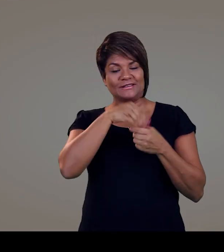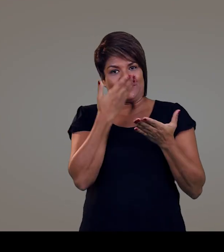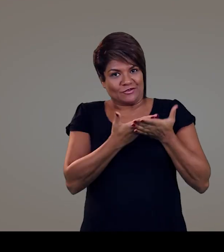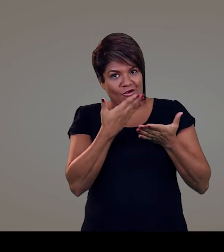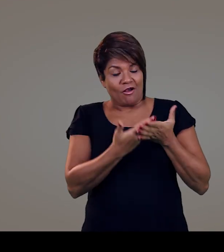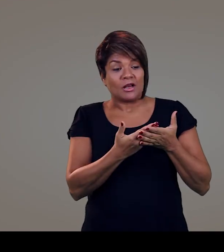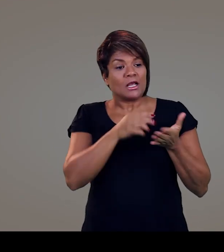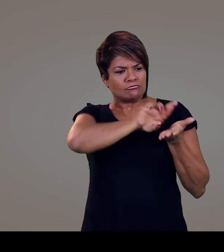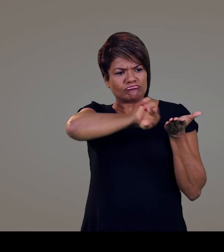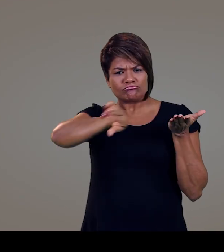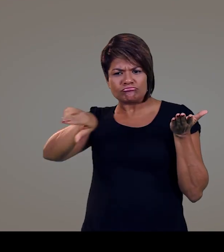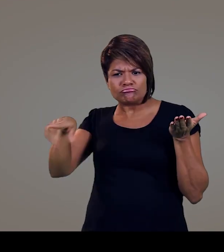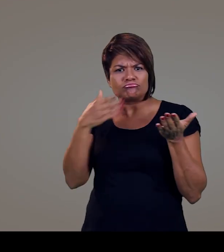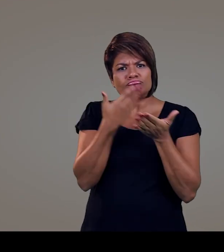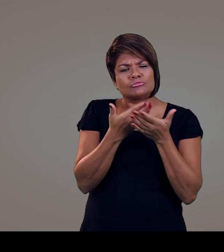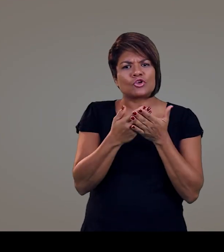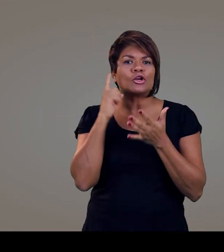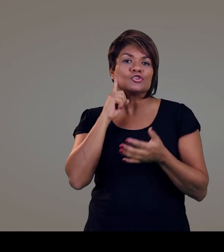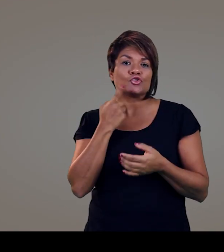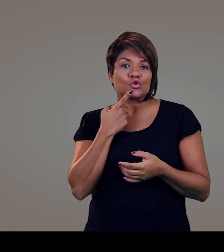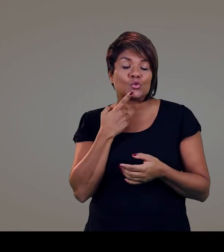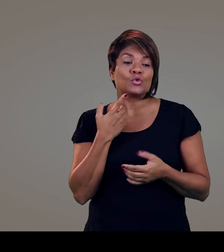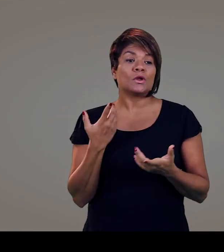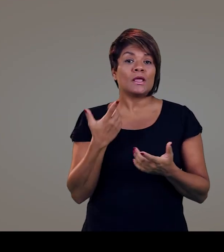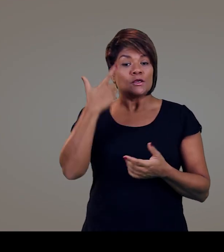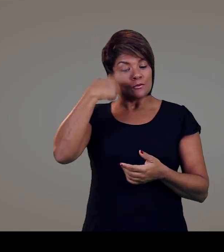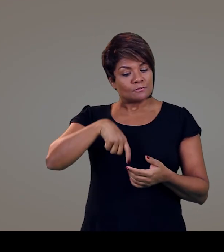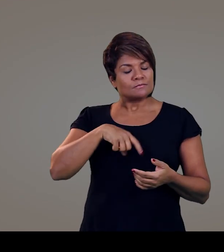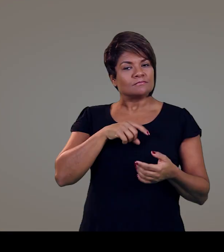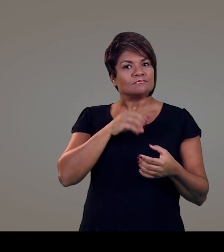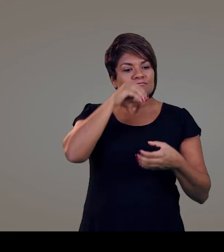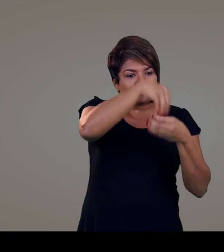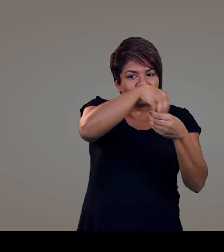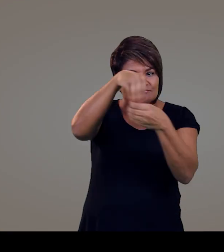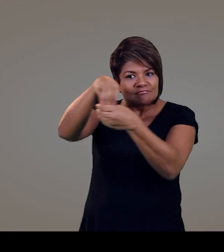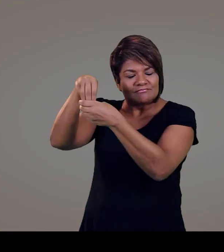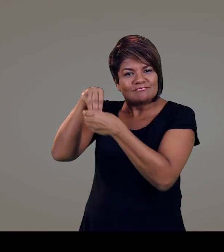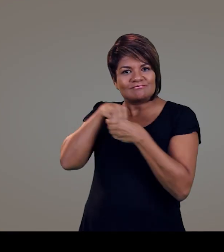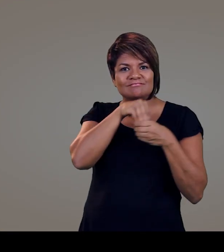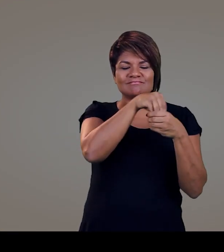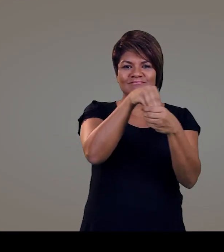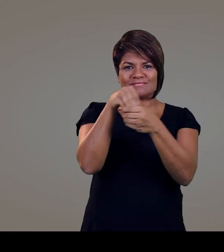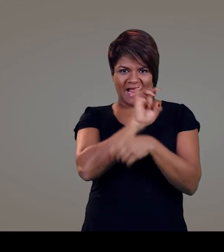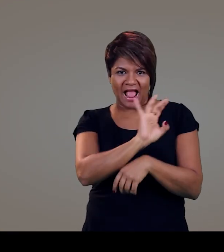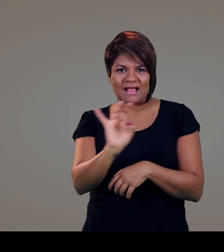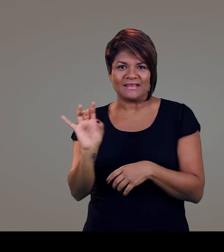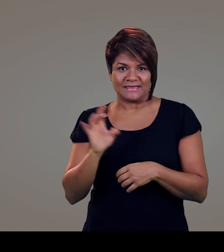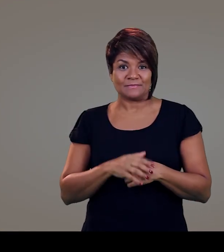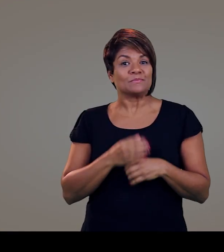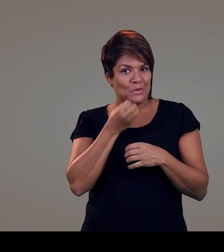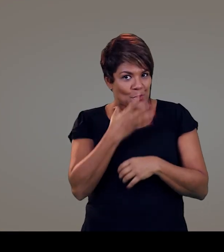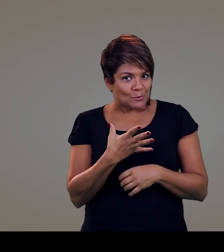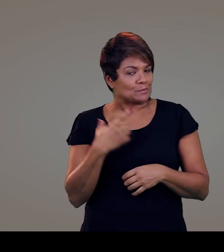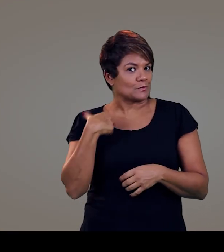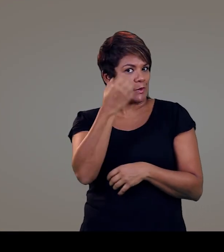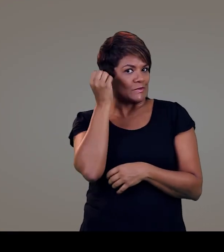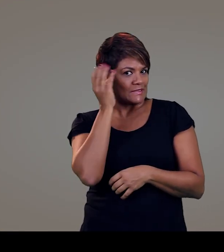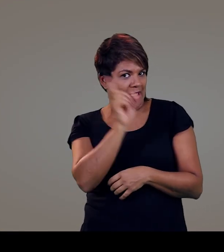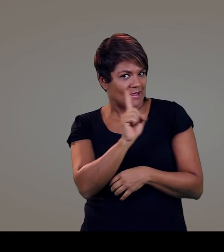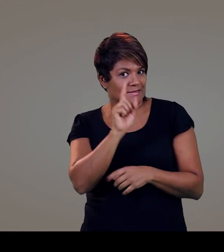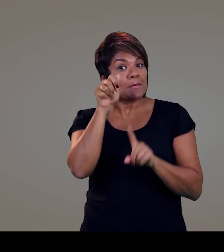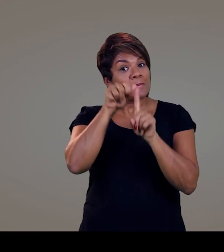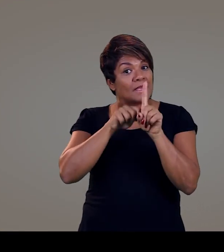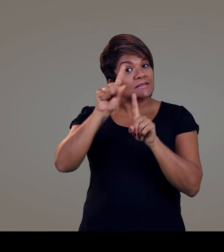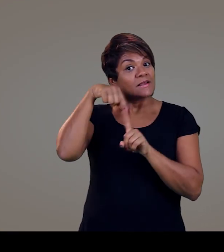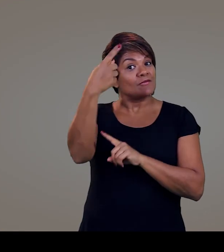escola de surdos e o papel de cada um dentro dessas escolas, tá bom? Então não esquece